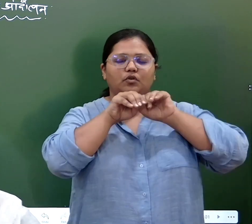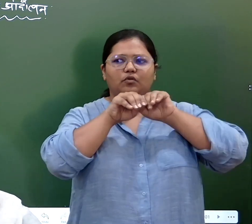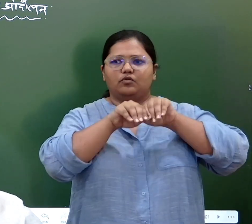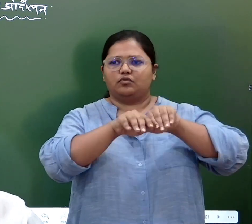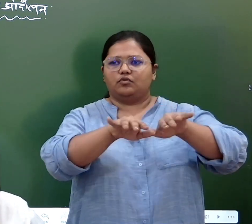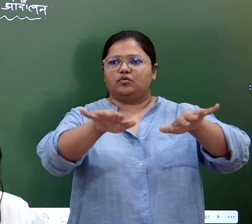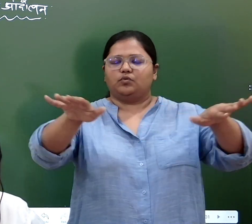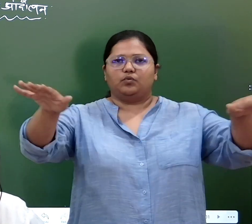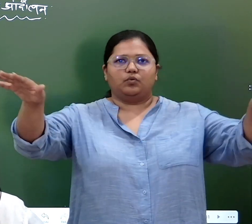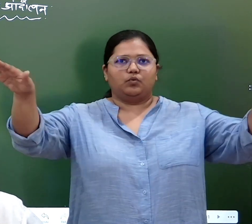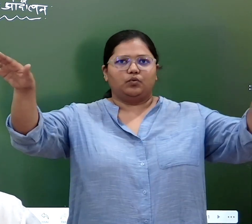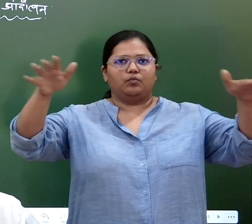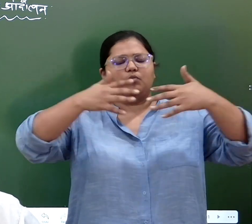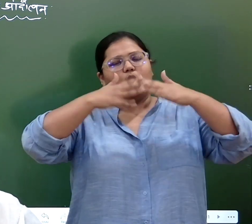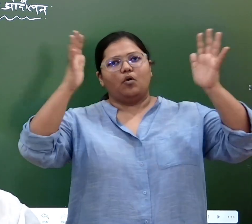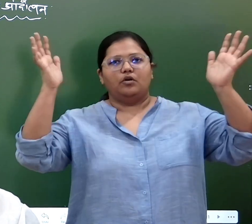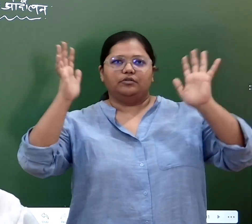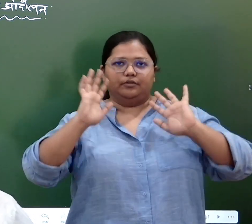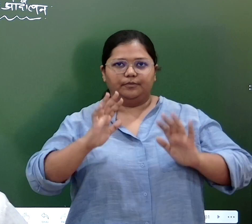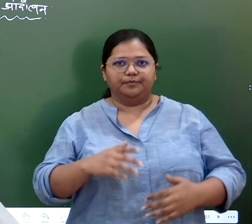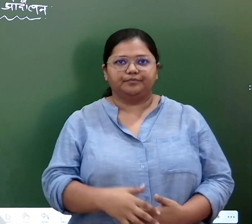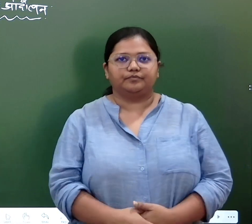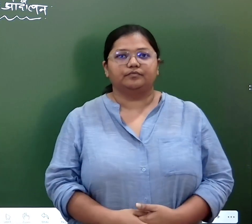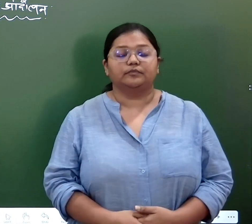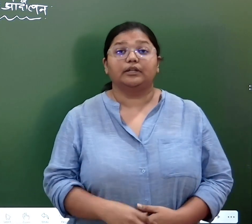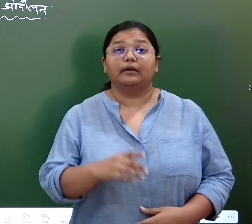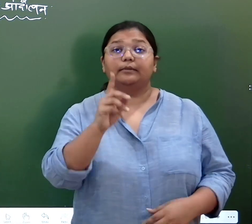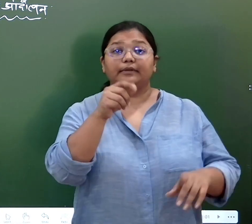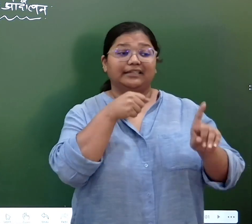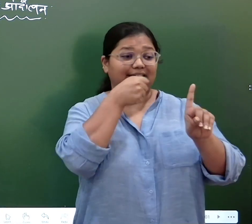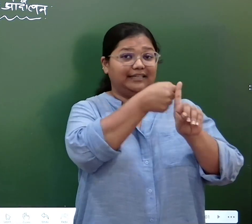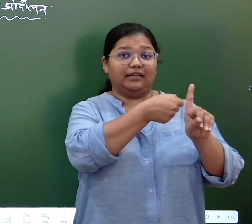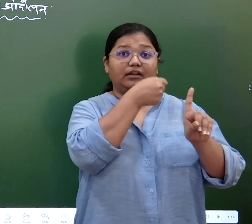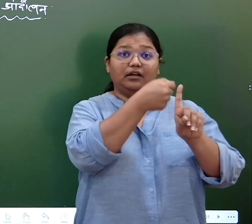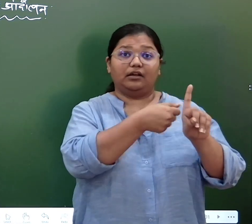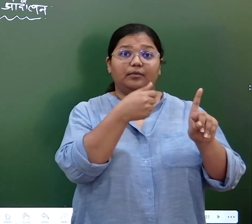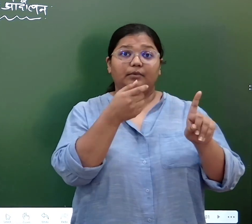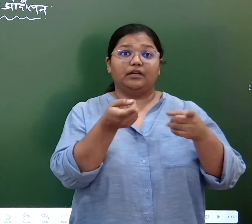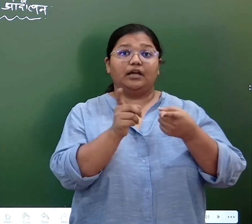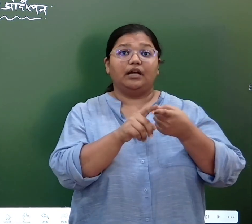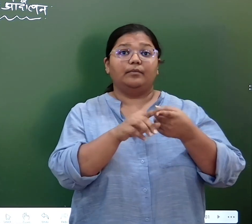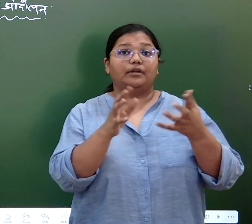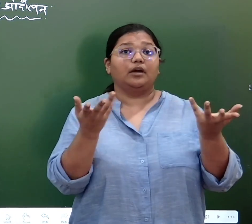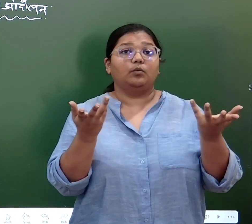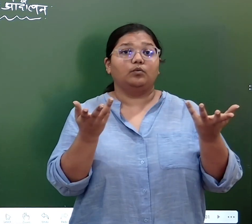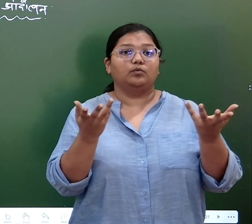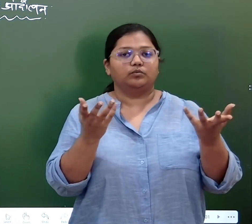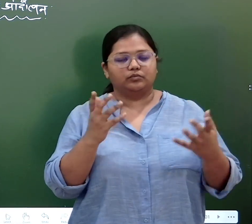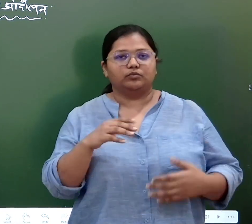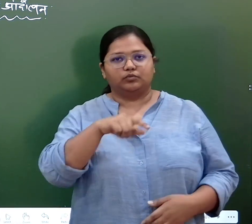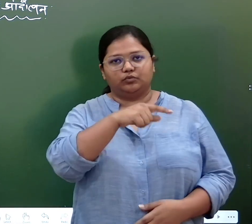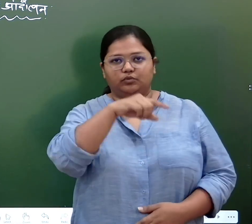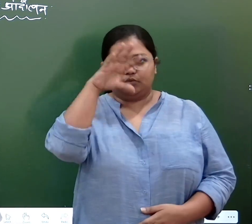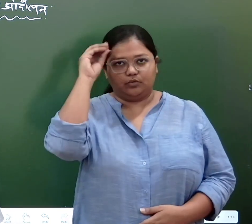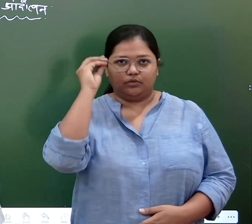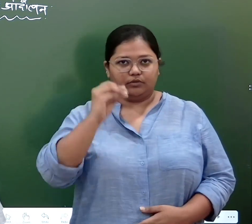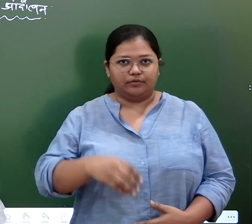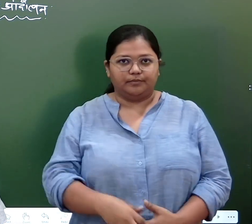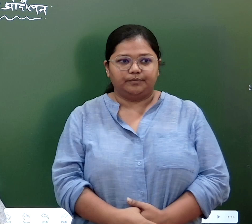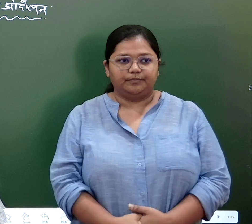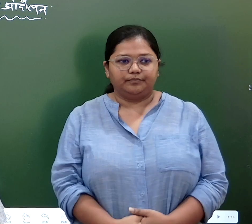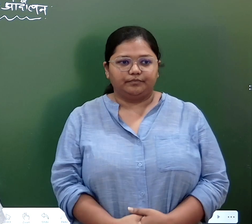भक्ति आंदोलन पढ़ेंगे, जैसे कि मध्यकालीन भारत में, मध्यकालीन पढ़ रहे हैं, है ना, तो मध्यकालीन भारत